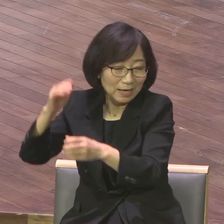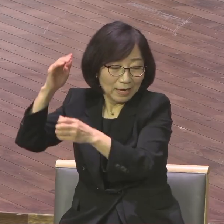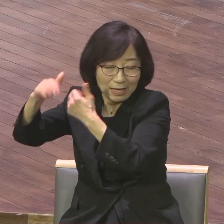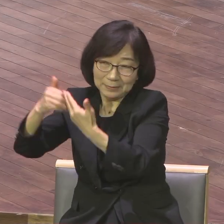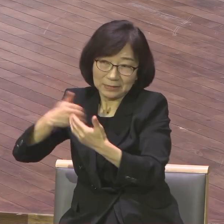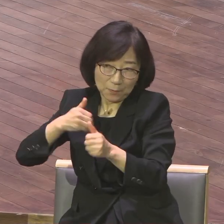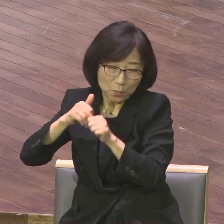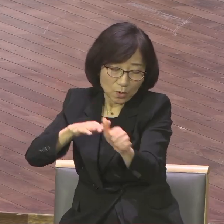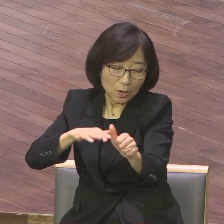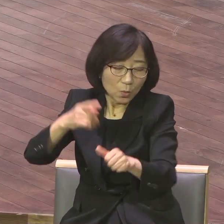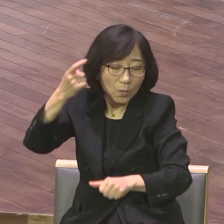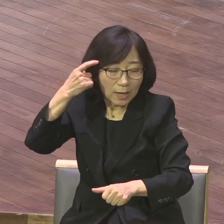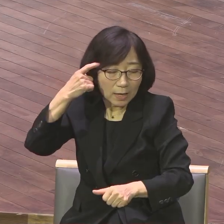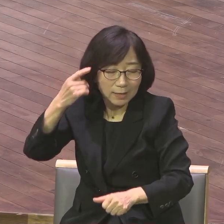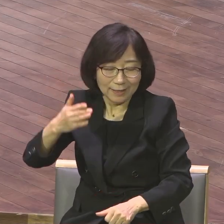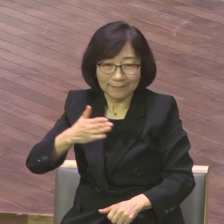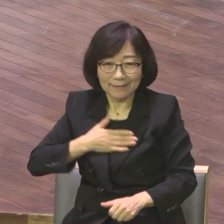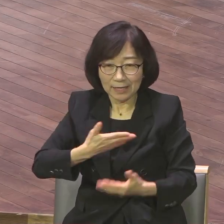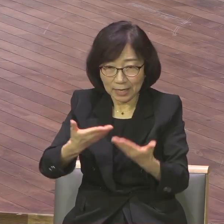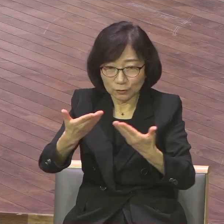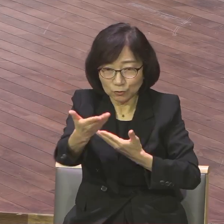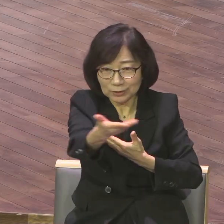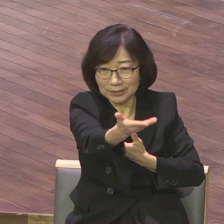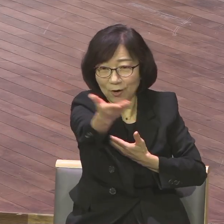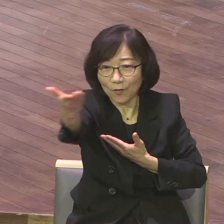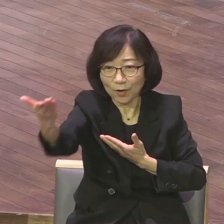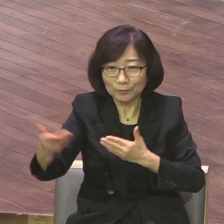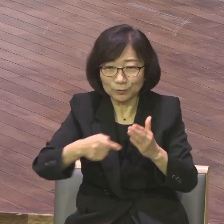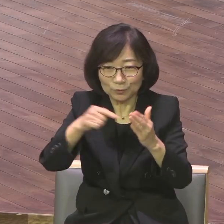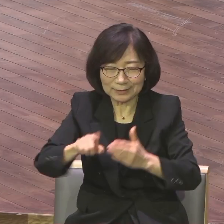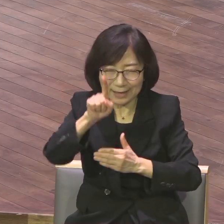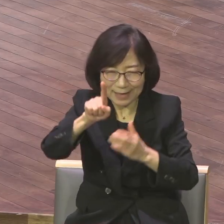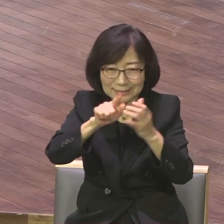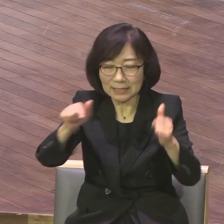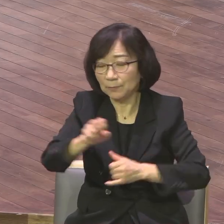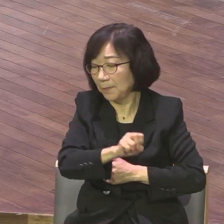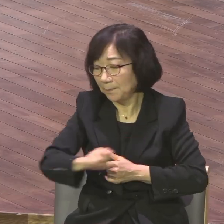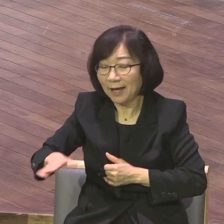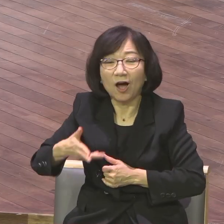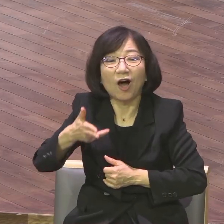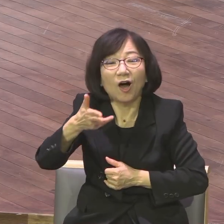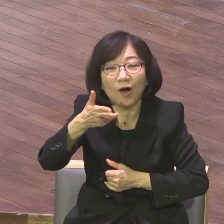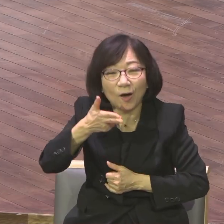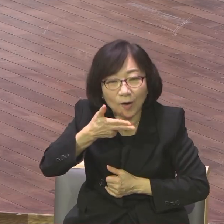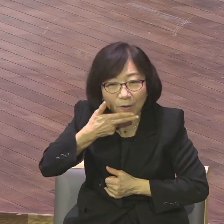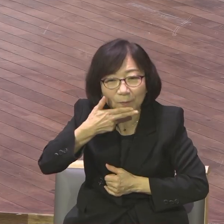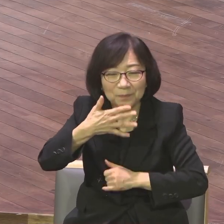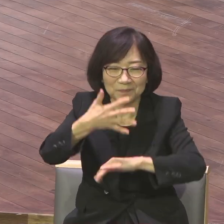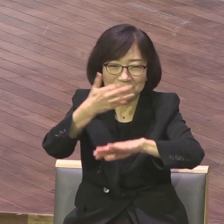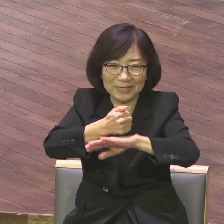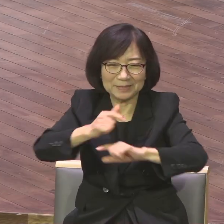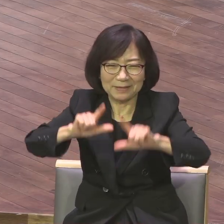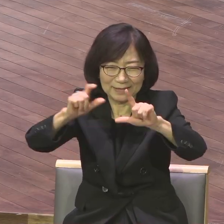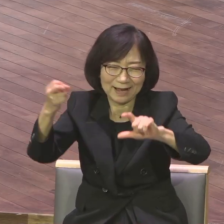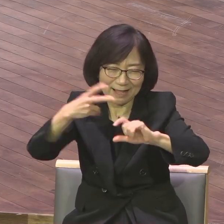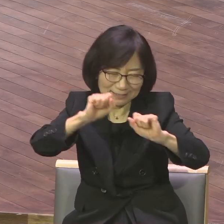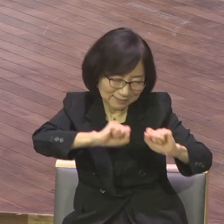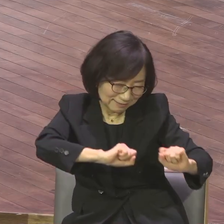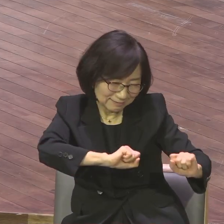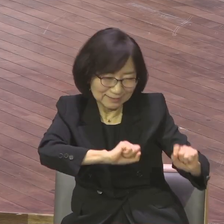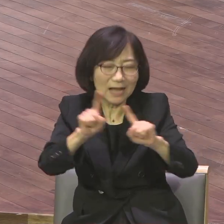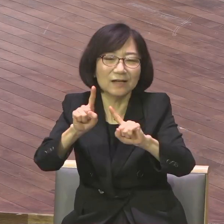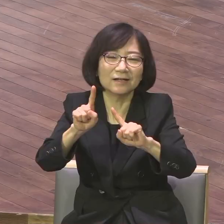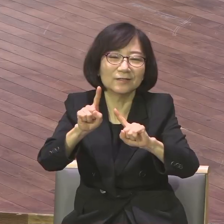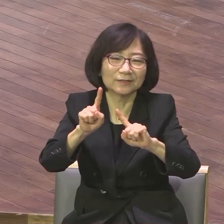이의 뜻은 내게 주신 자 중에 내가 하나도 잃어버리지 아니하고 마지막 날에 다시 살리려는 이것이니라.